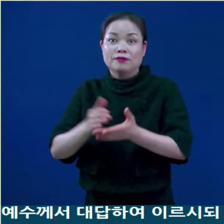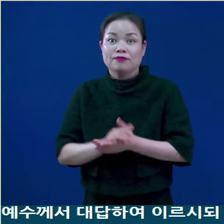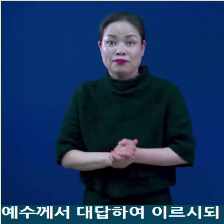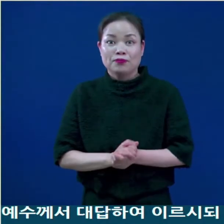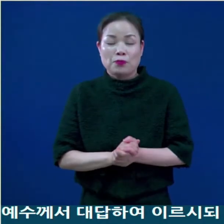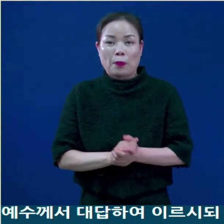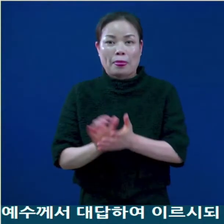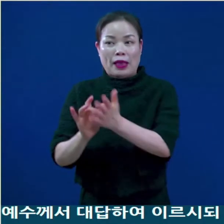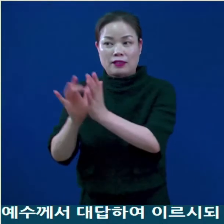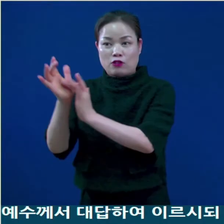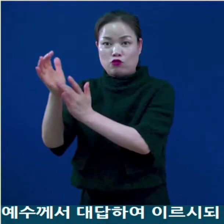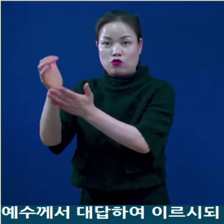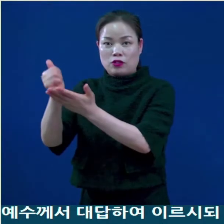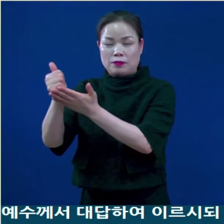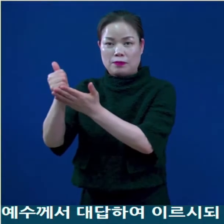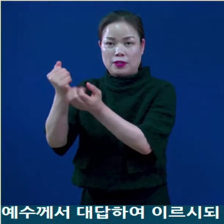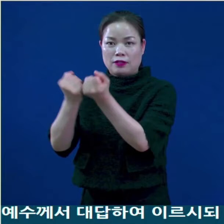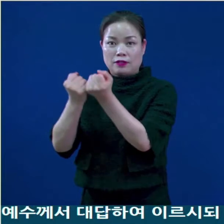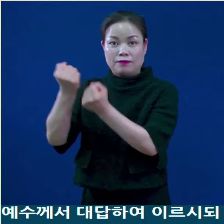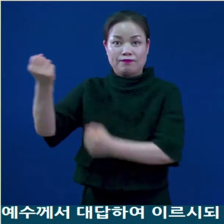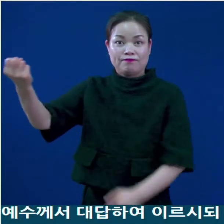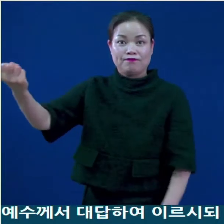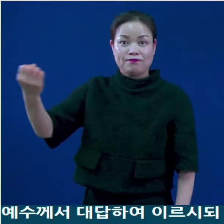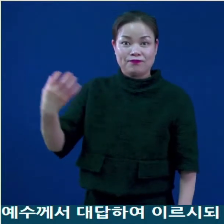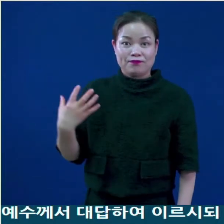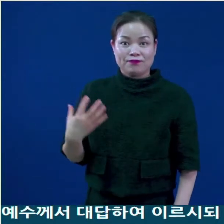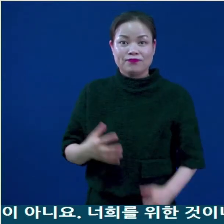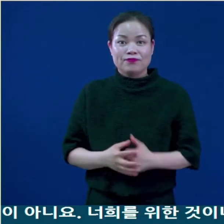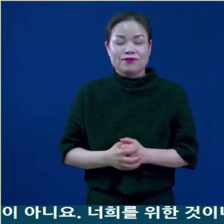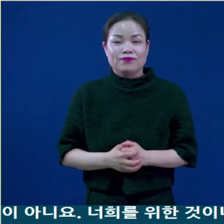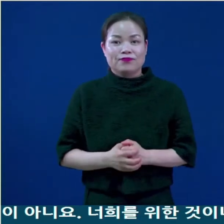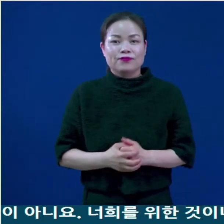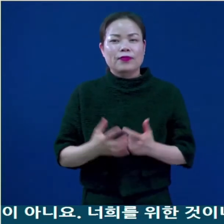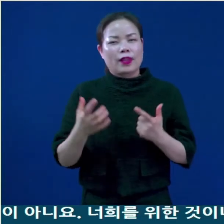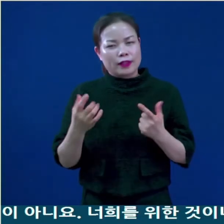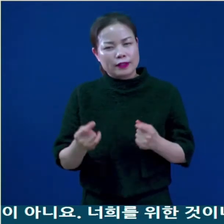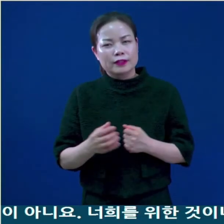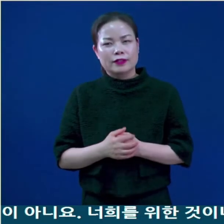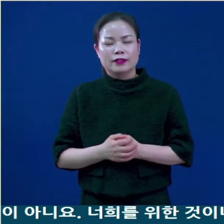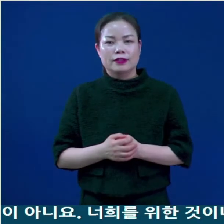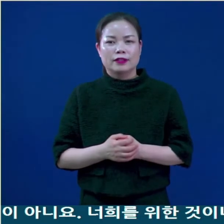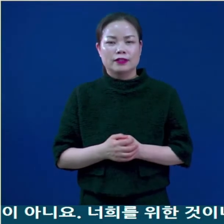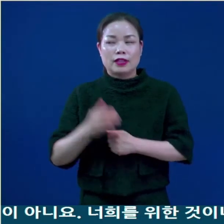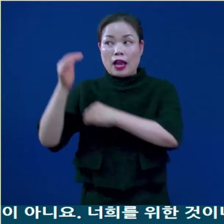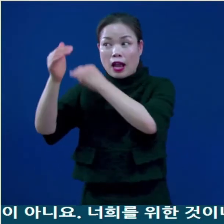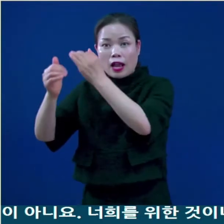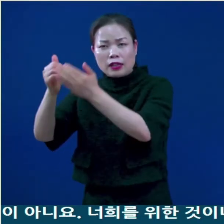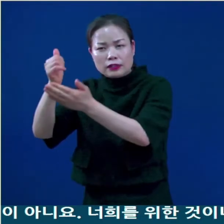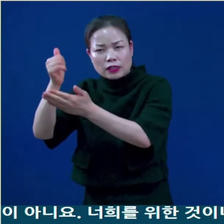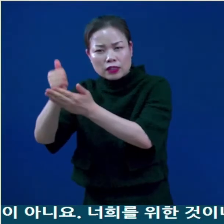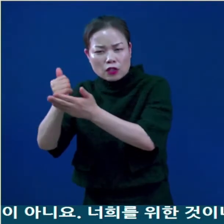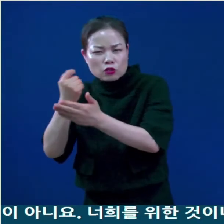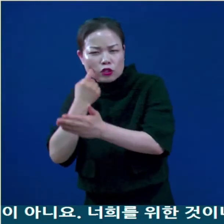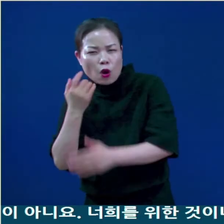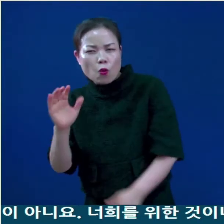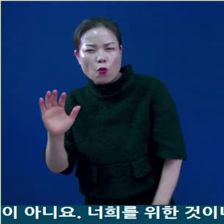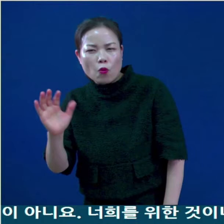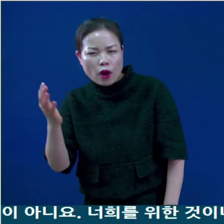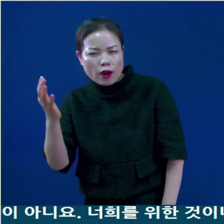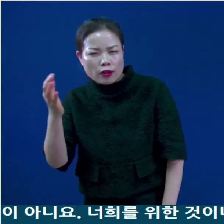이렇게 예수님이 설명해 주신 것이죠. 이렇게 하나님께서